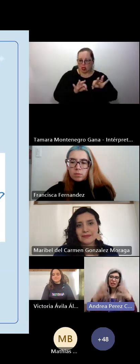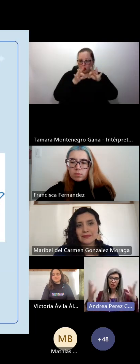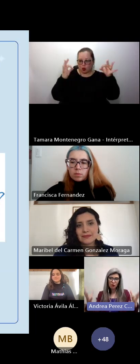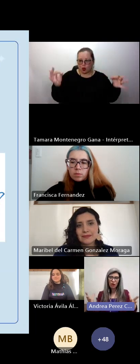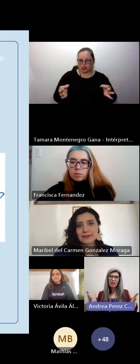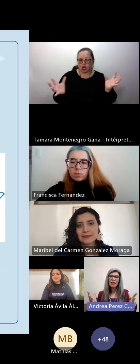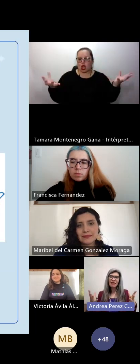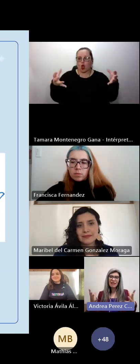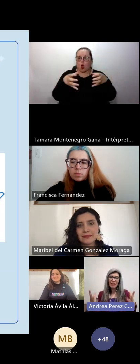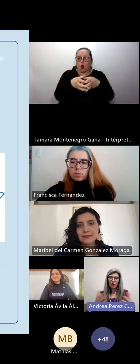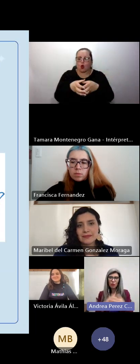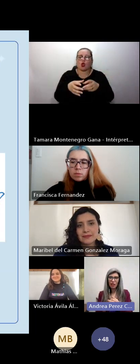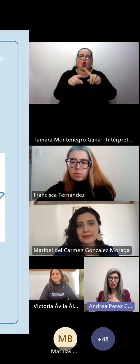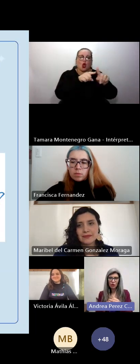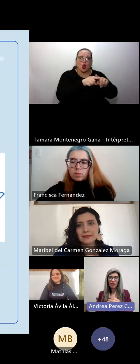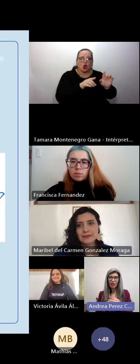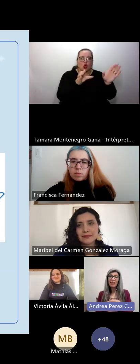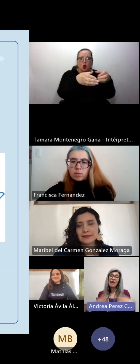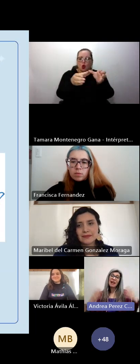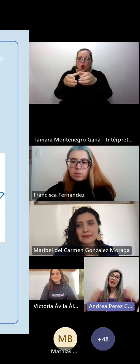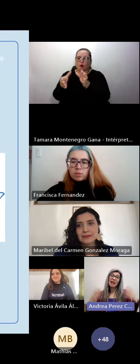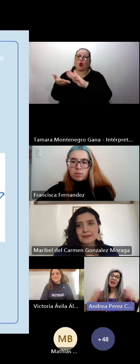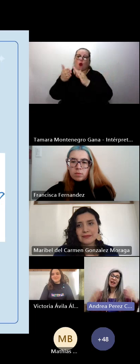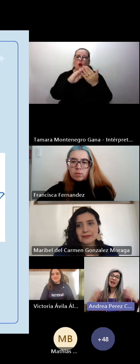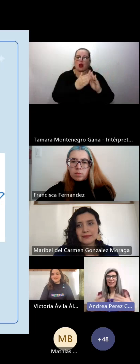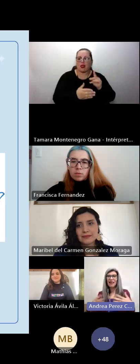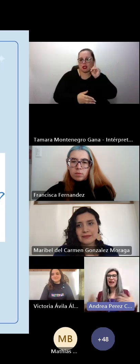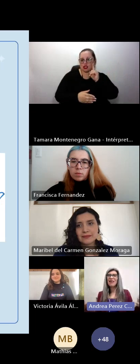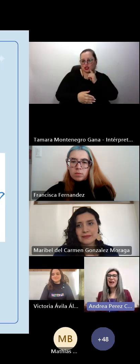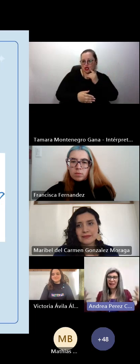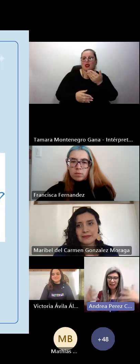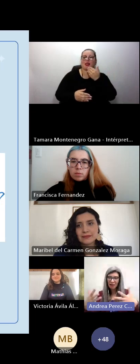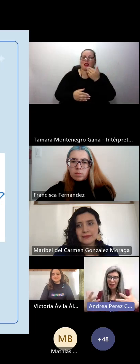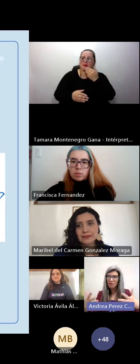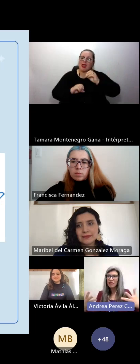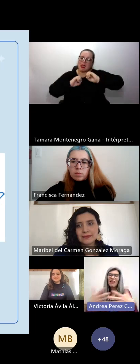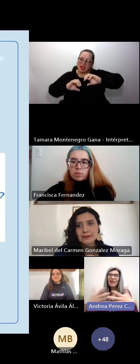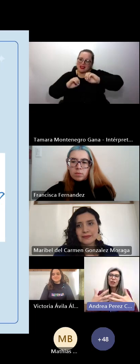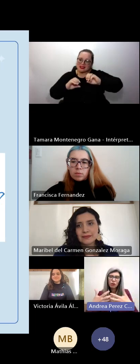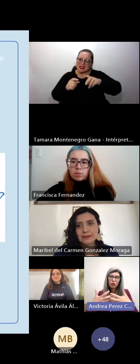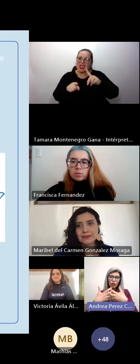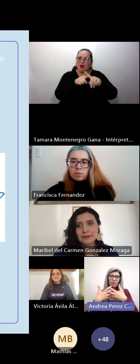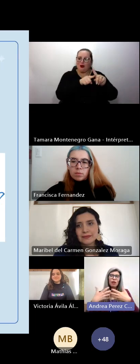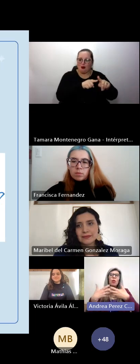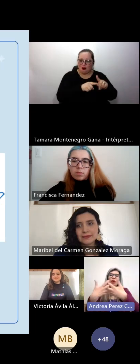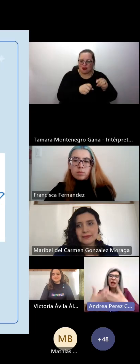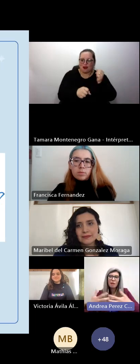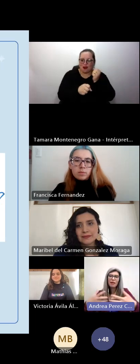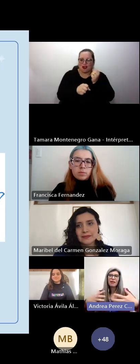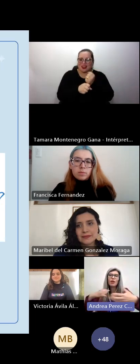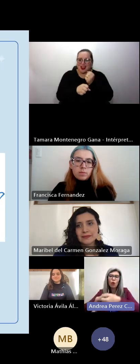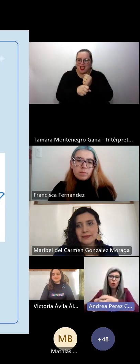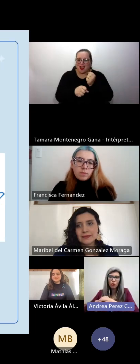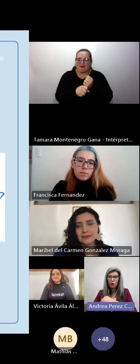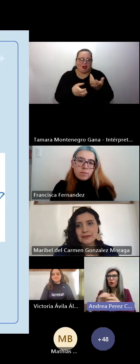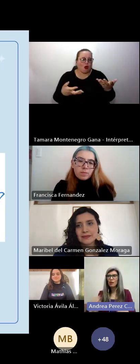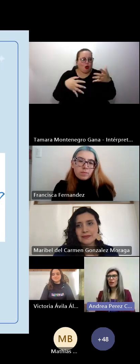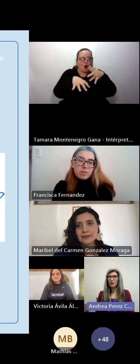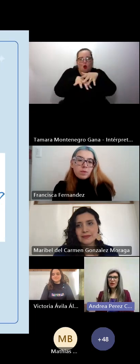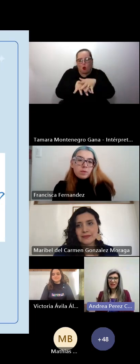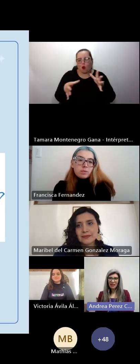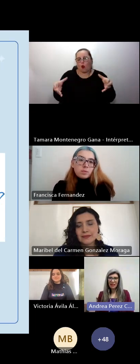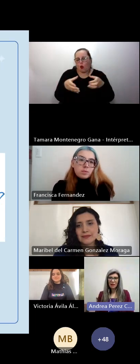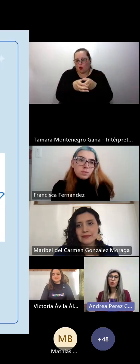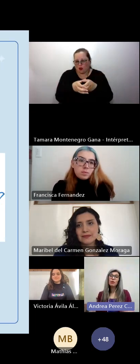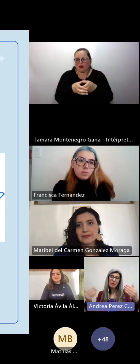con organizaciones de la comunidad sorda y academia también, que está trabajando mancomunadamente o en conjunto, ¿no es